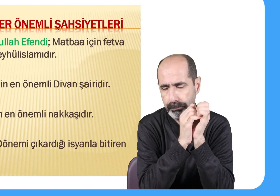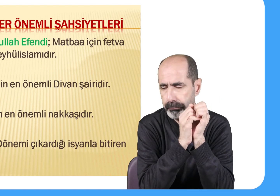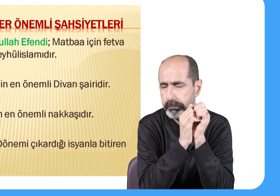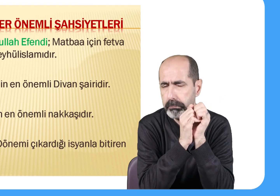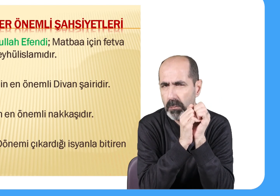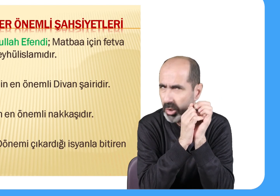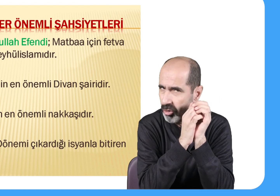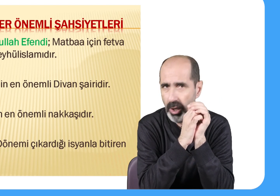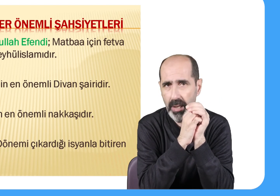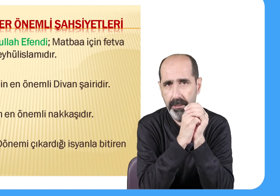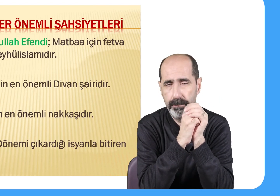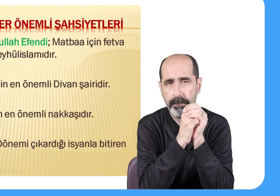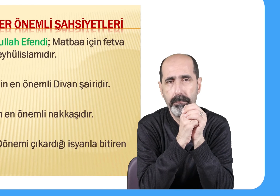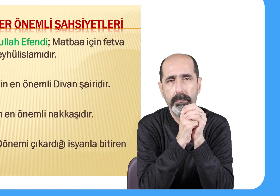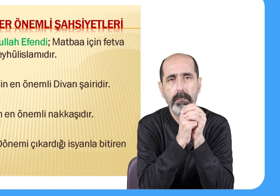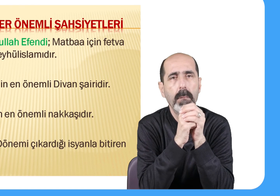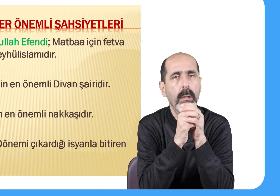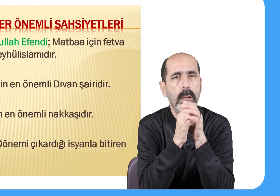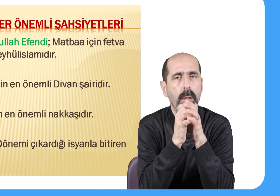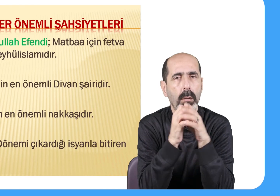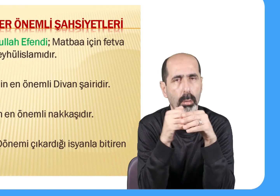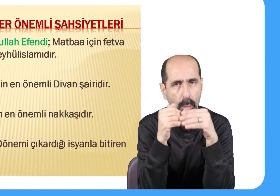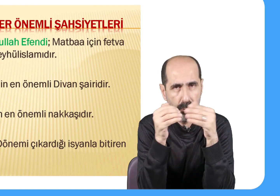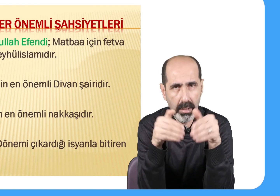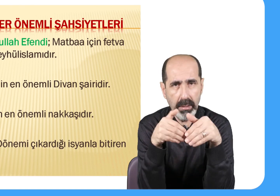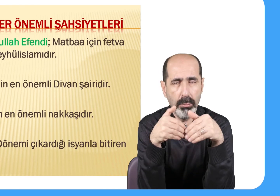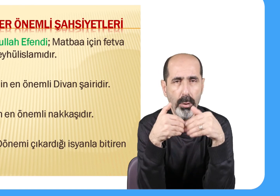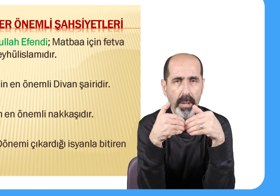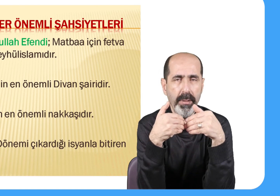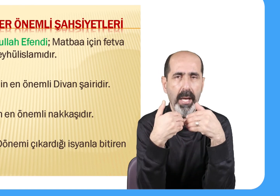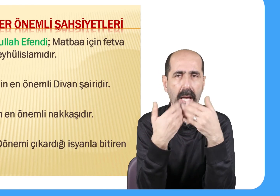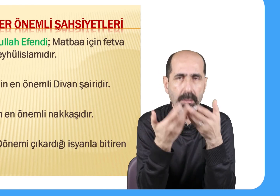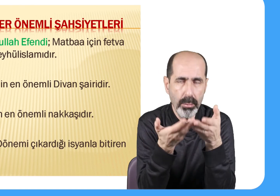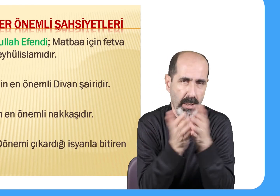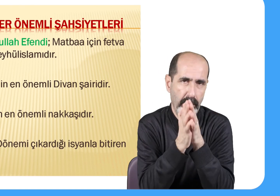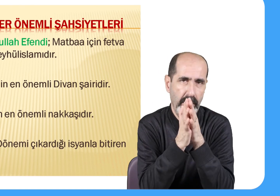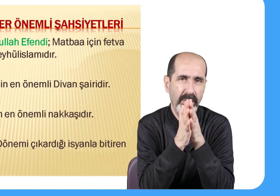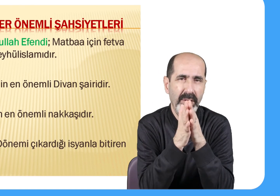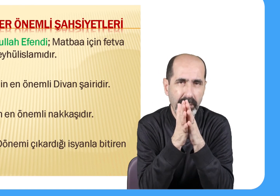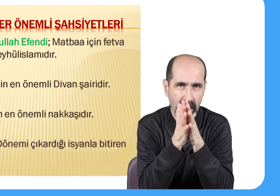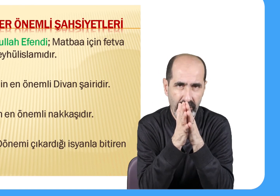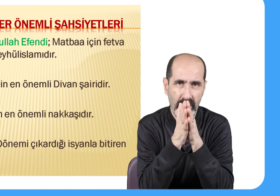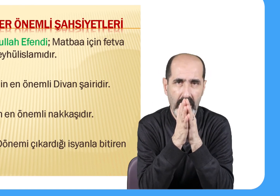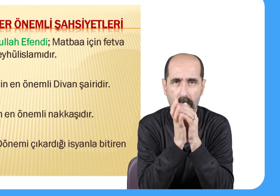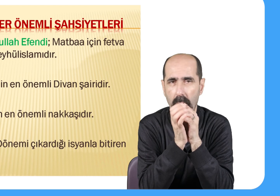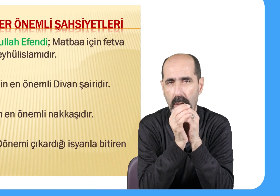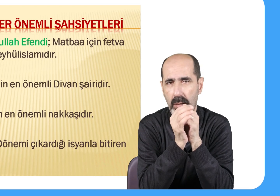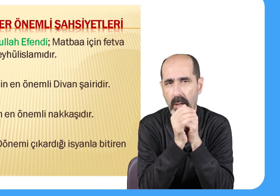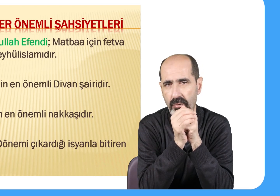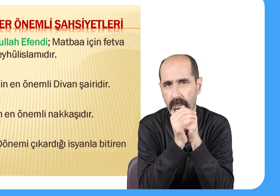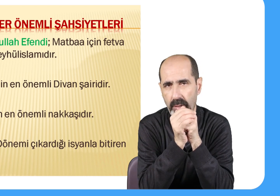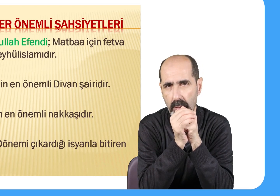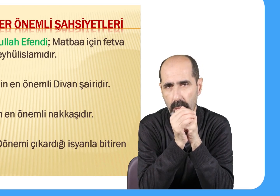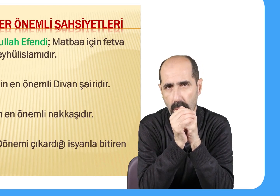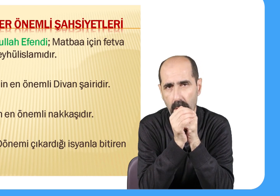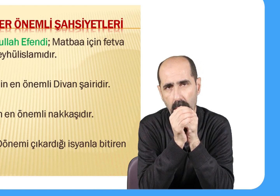edin şair bu özellikle dönemini en önemli Divan şairi olarak